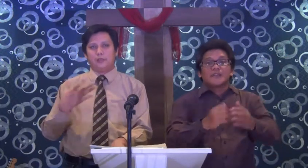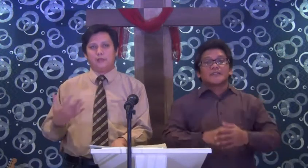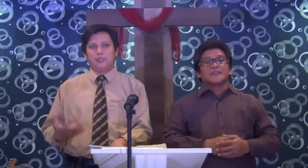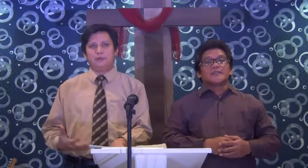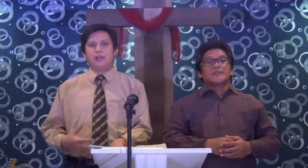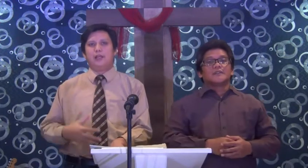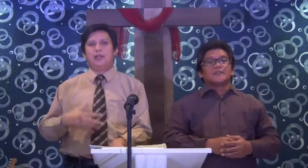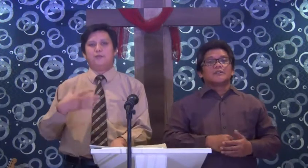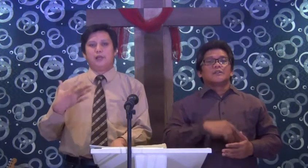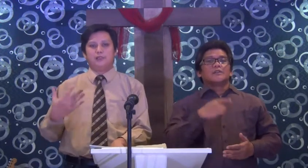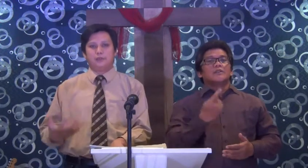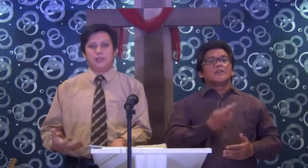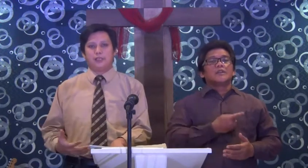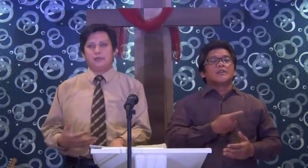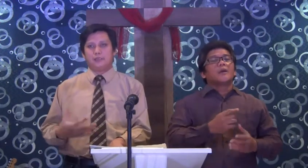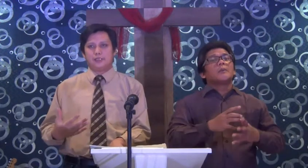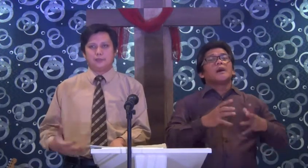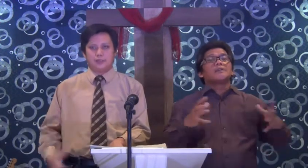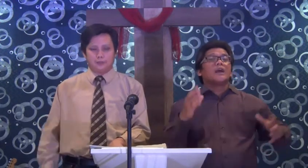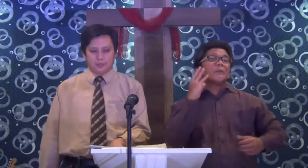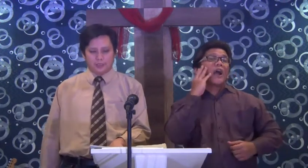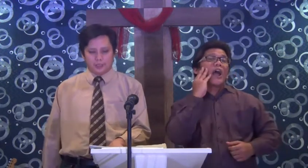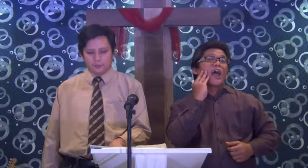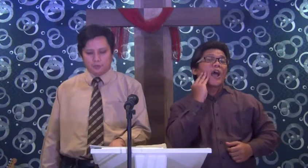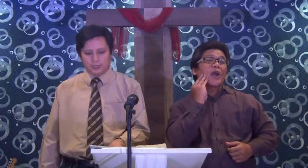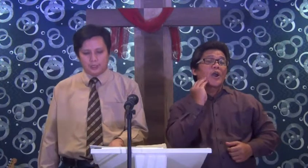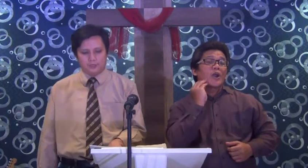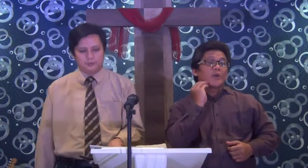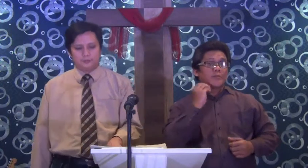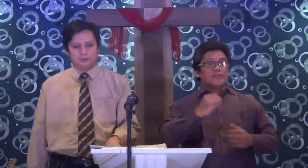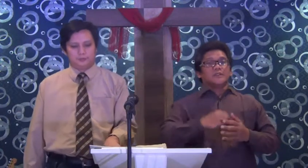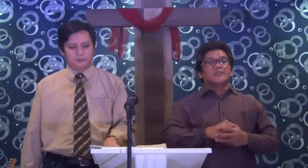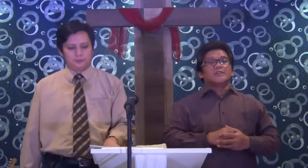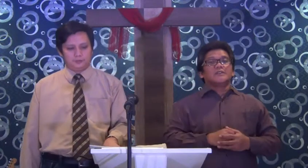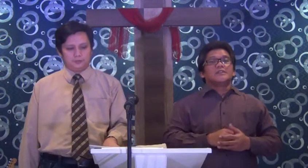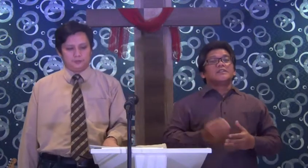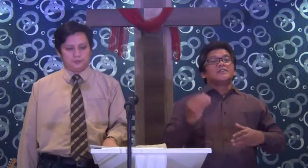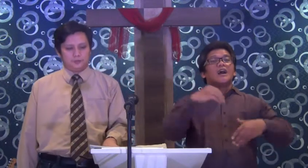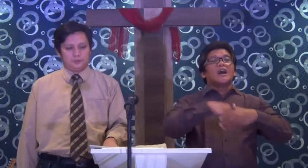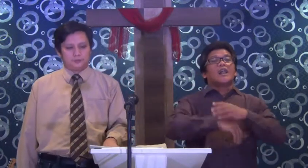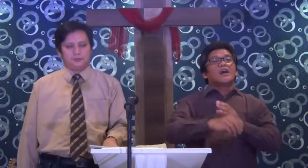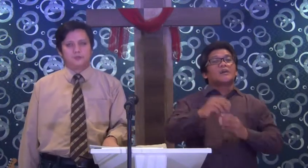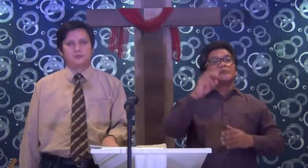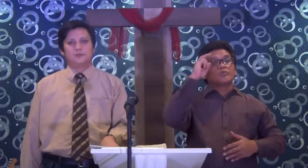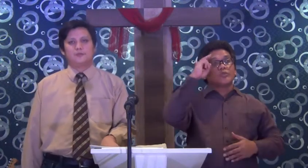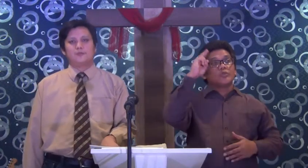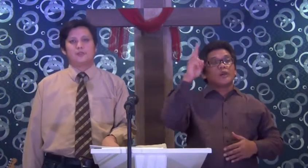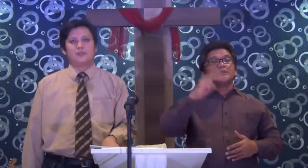Kita sudah melewati banyak hal, belajar banyak hal bersama-sama di dalam Tuhan.